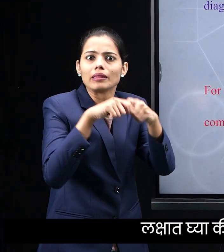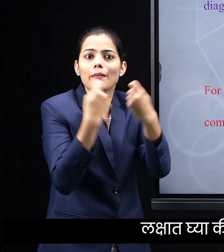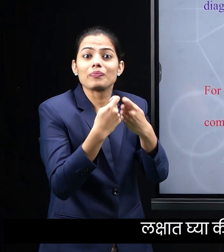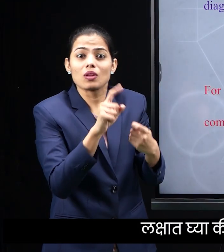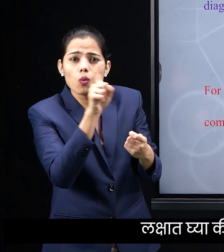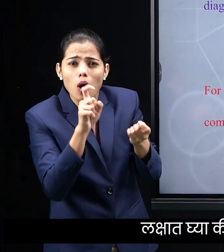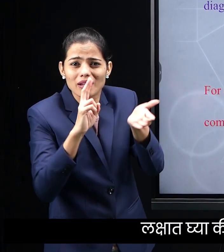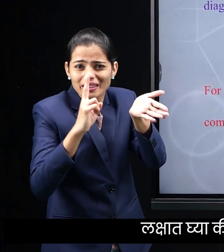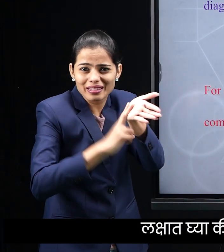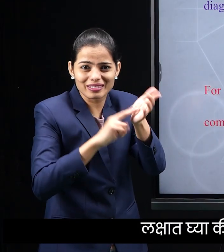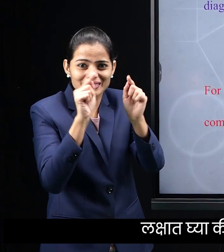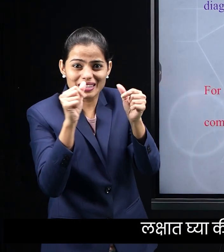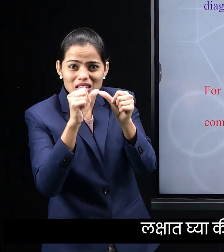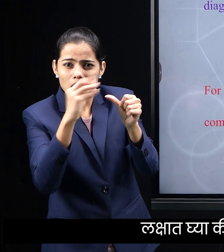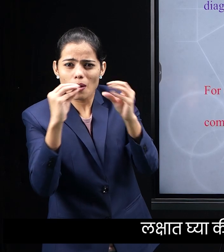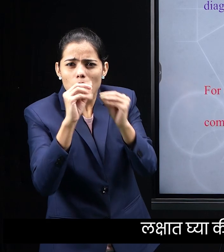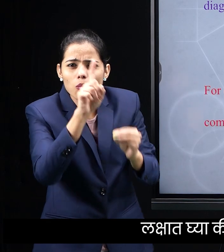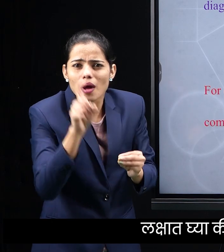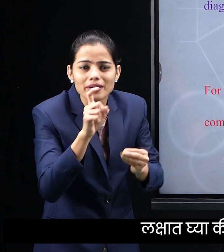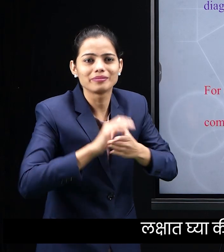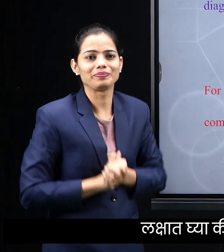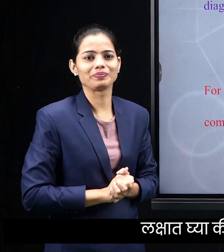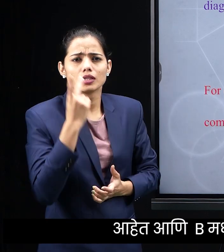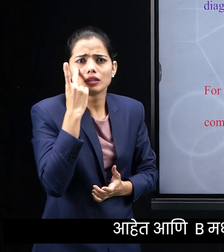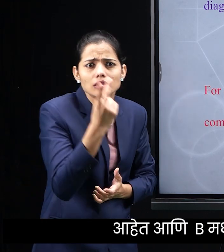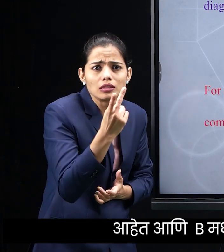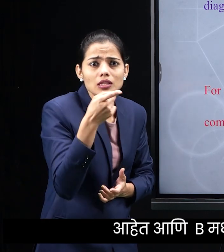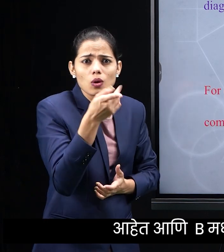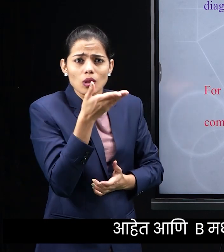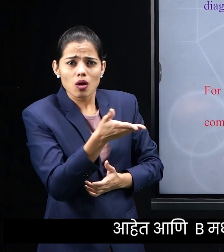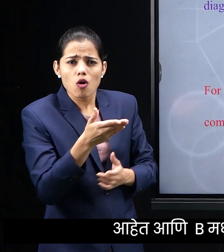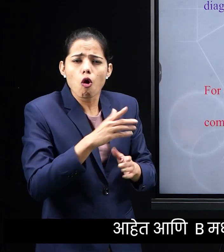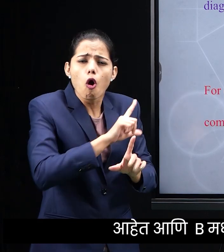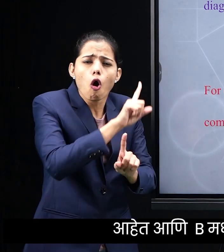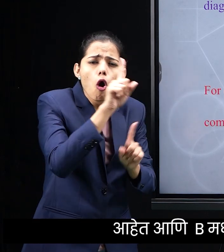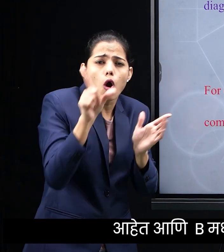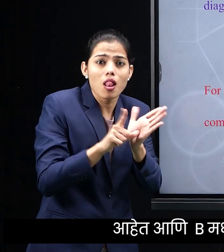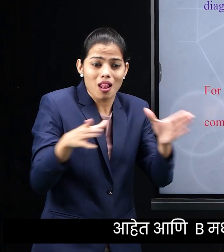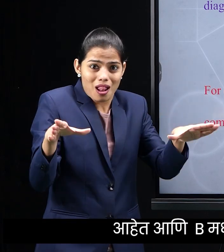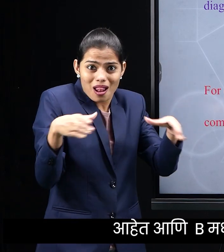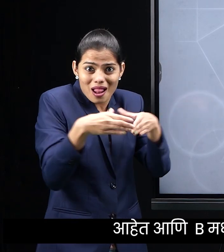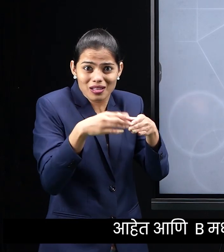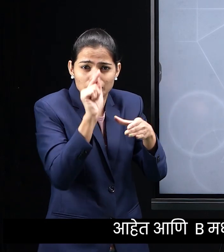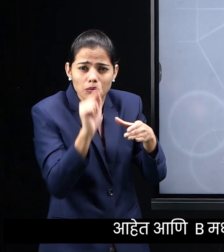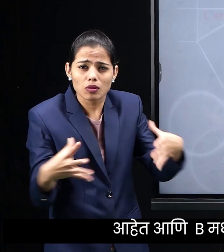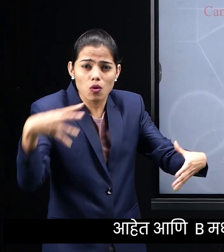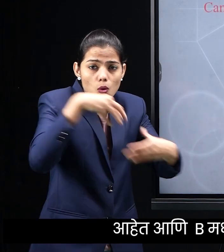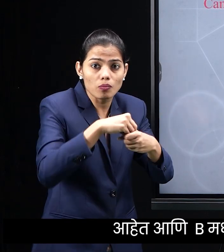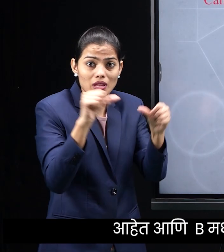A मधील सर्व मूलद्रव्ये A युनियन B मध्ये आहेत आणि B मधील सर्व मूलद्रव्ये देखील A युनियन